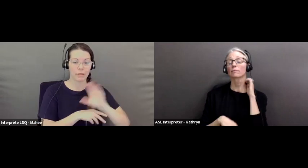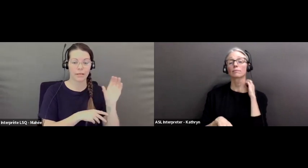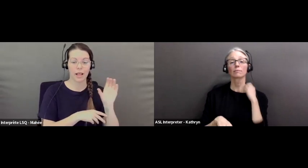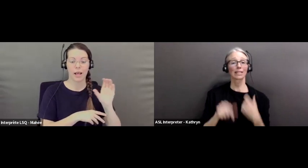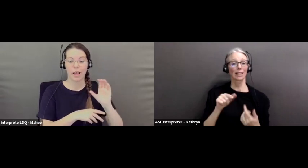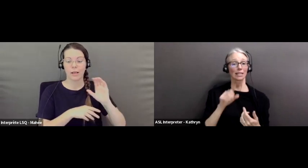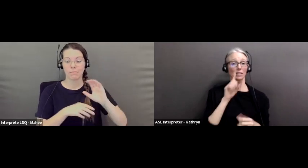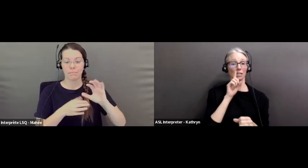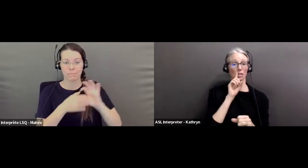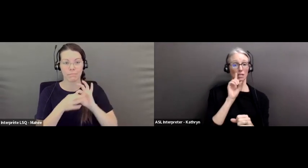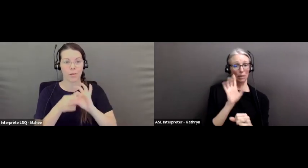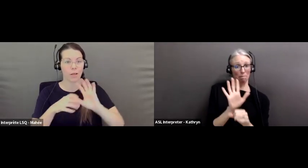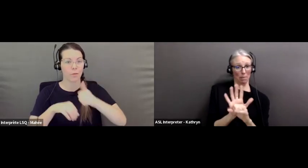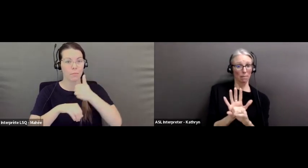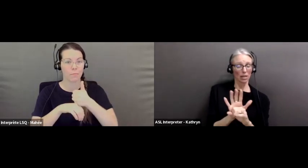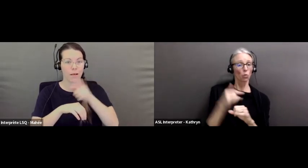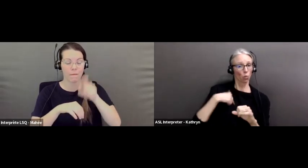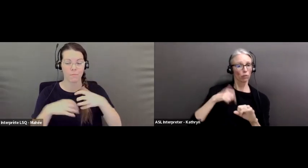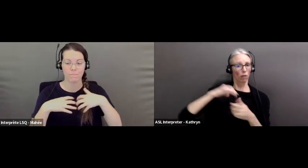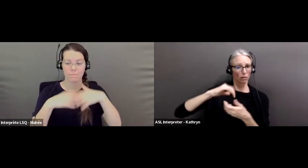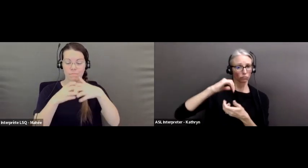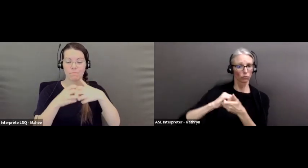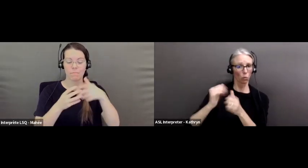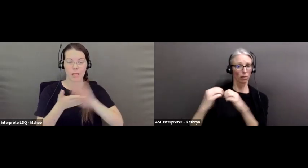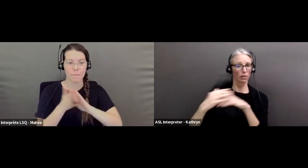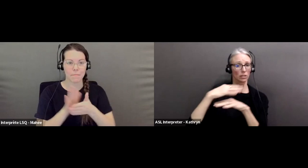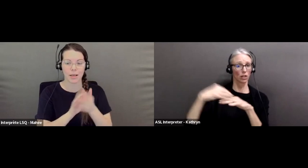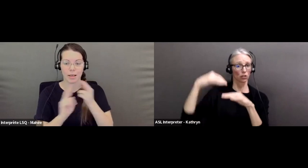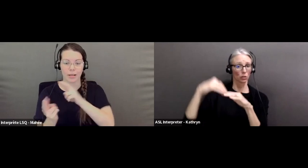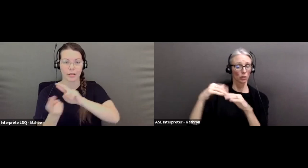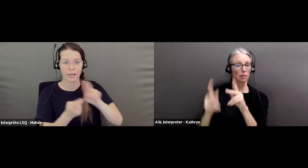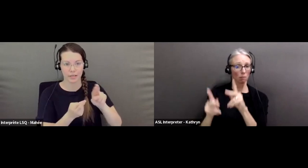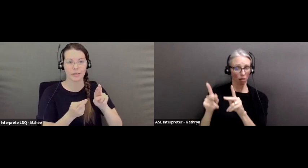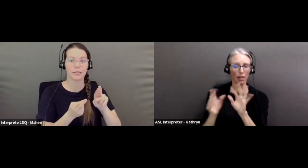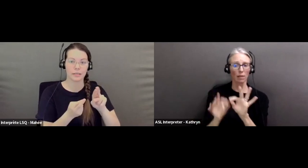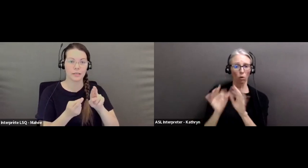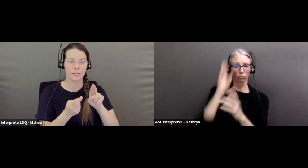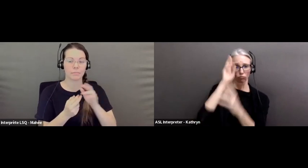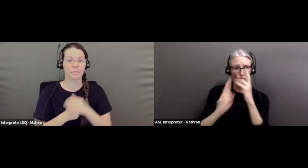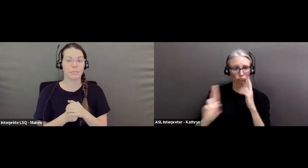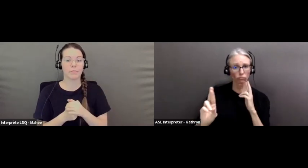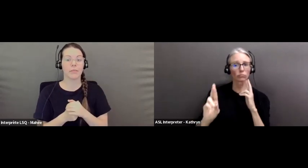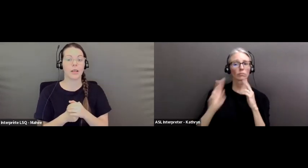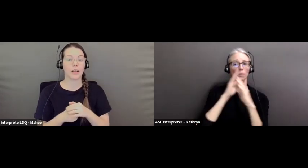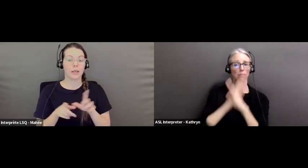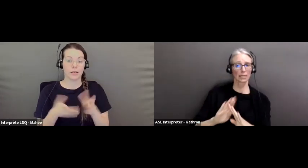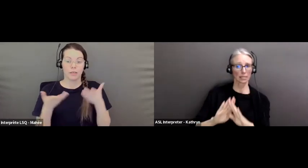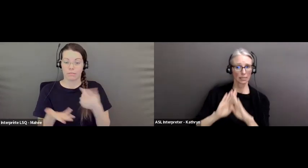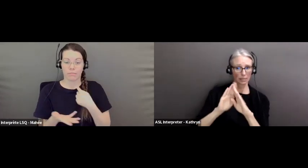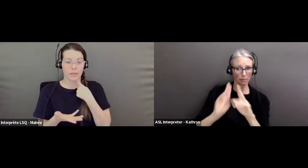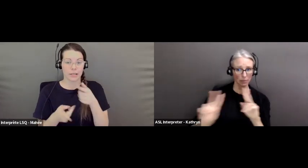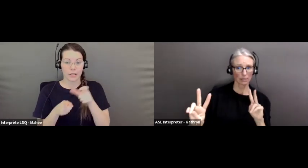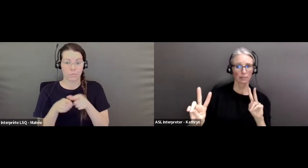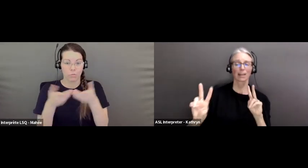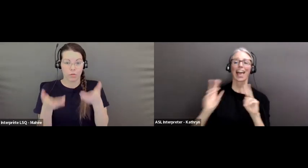l'amitié, la paix, le respect mutuel et la réconciliation. Et en prononçant ces mots, je